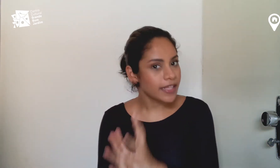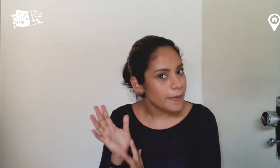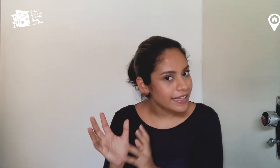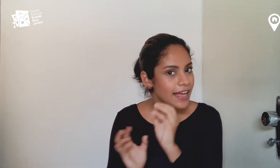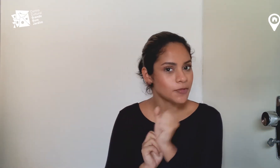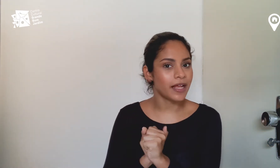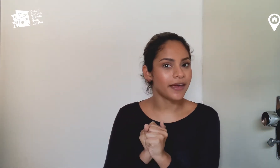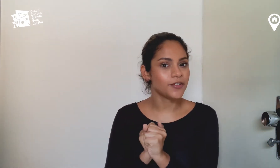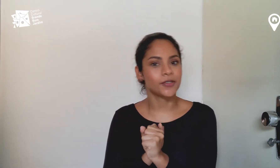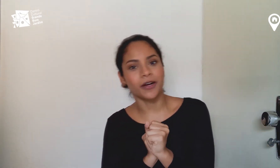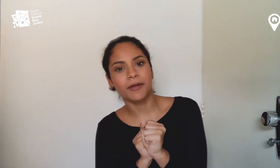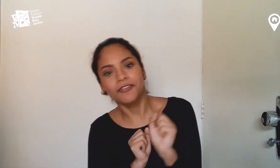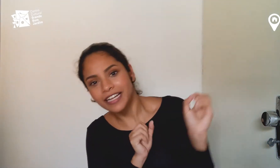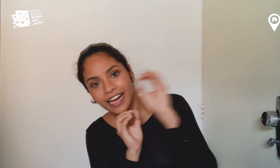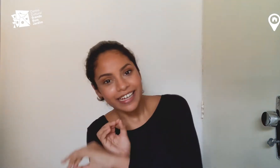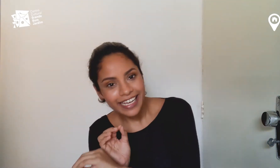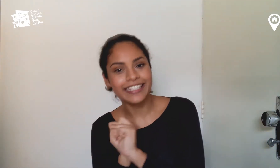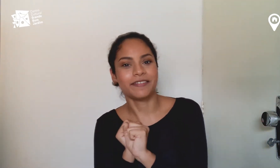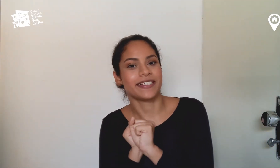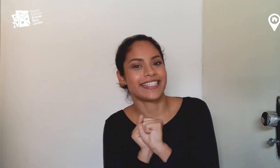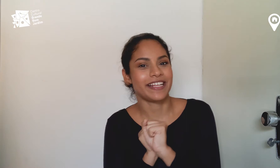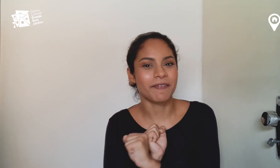interpretar resumidamente o que eu acabei de falar em Libras, tá bom?